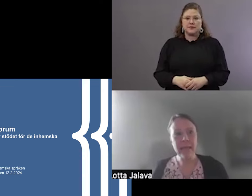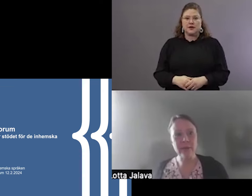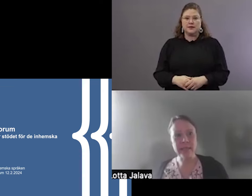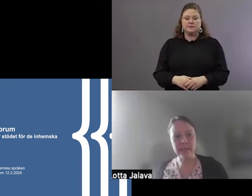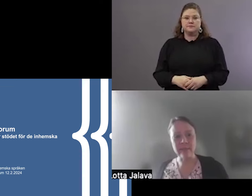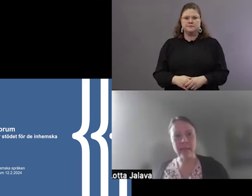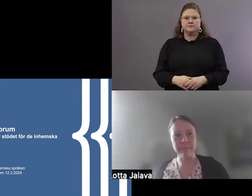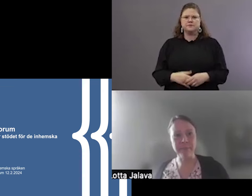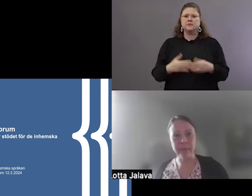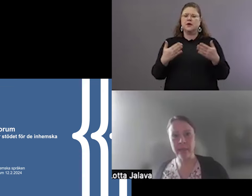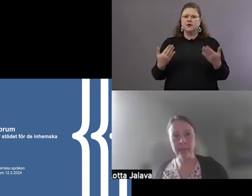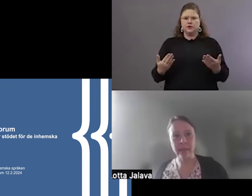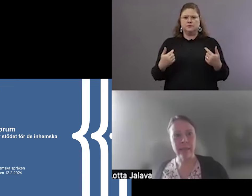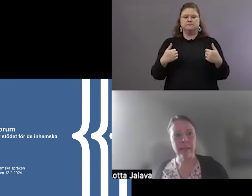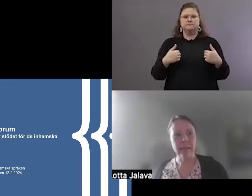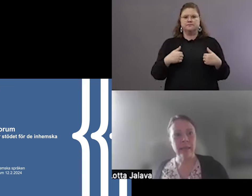Mä kerron tästä